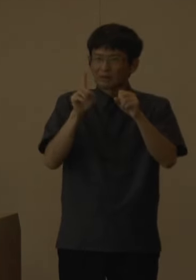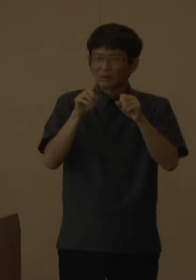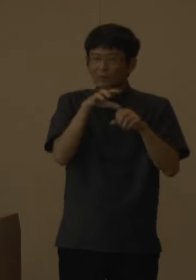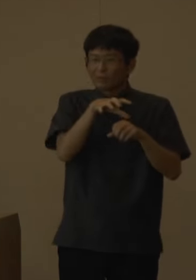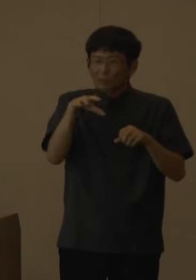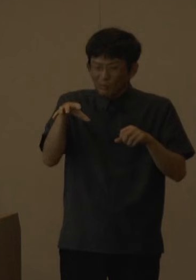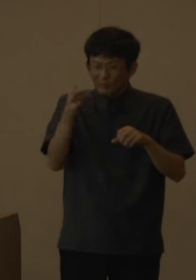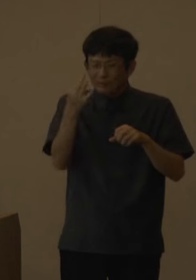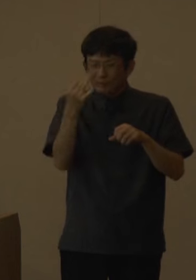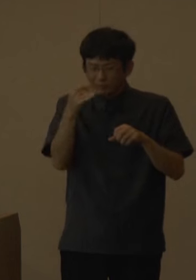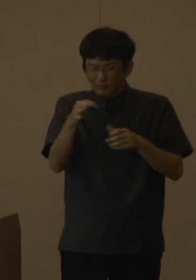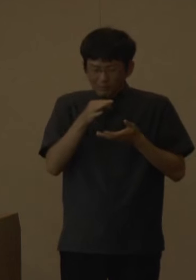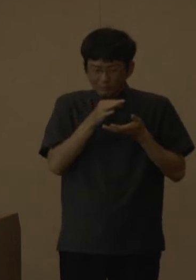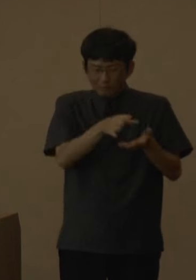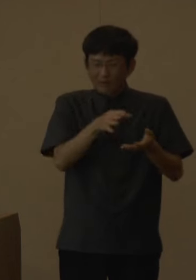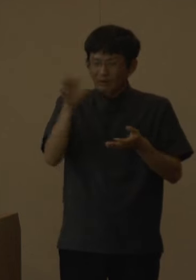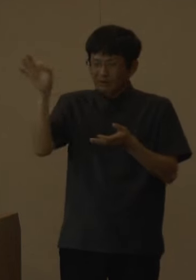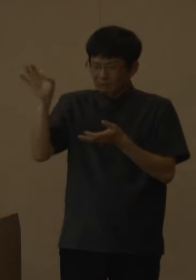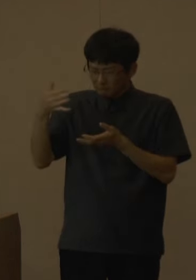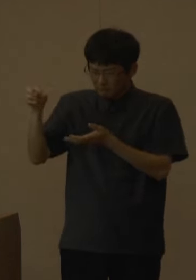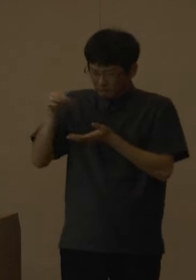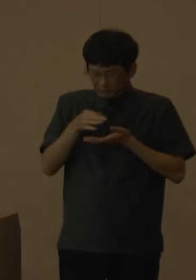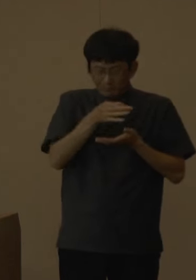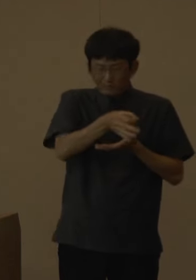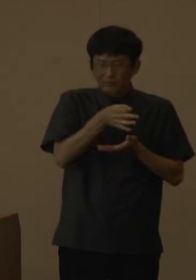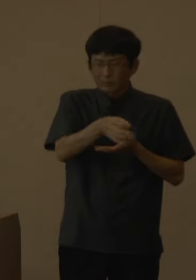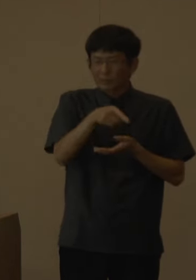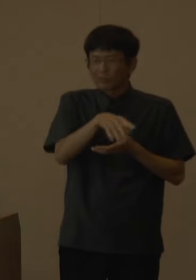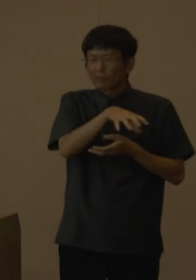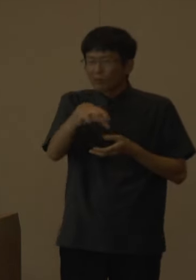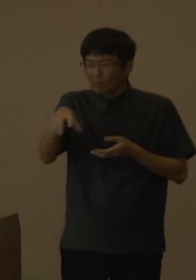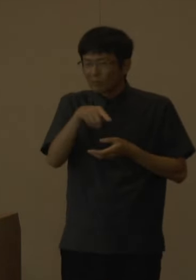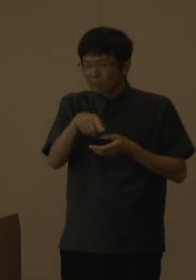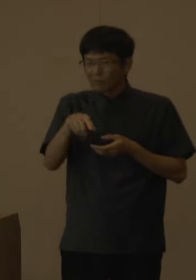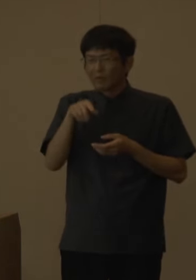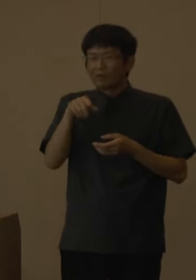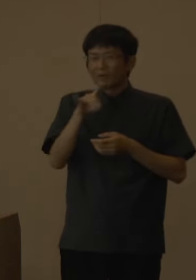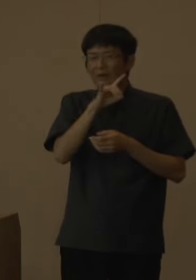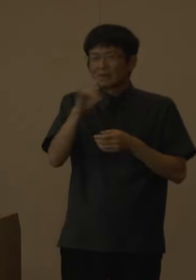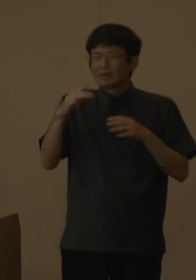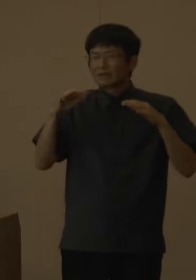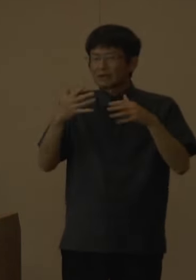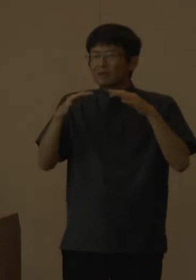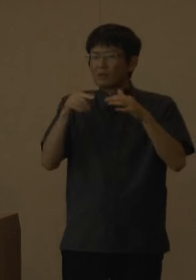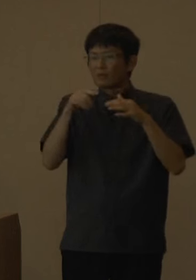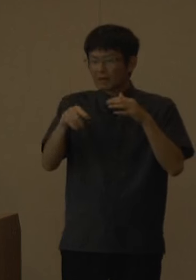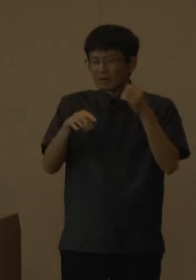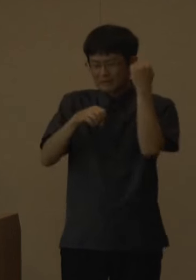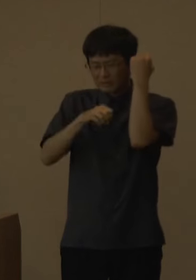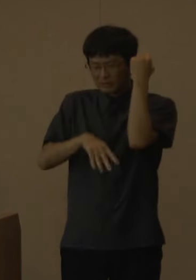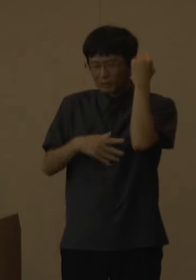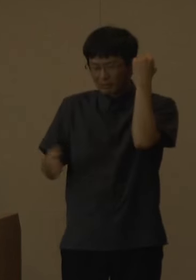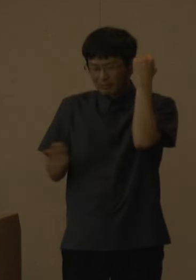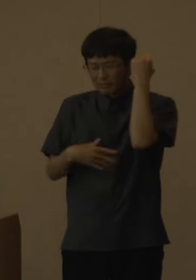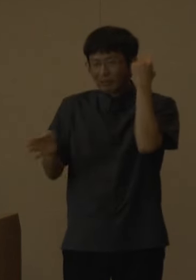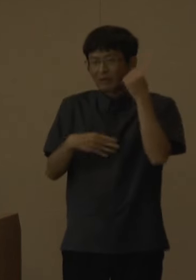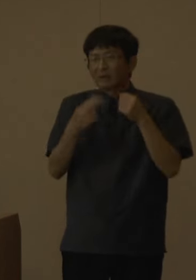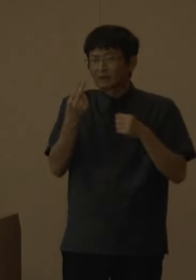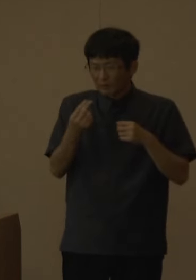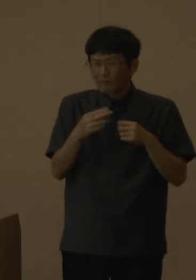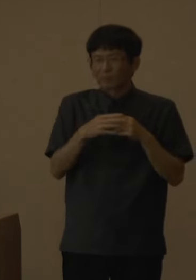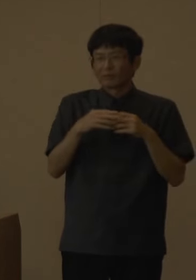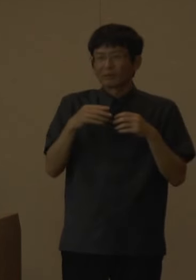け使うのかというのが、やっぱり議論といいますか検討がベースにならないと、その税率や